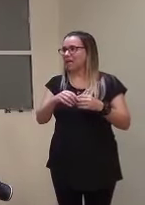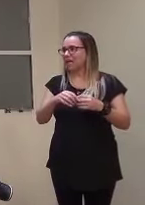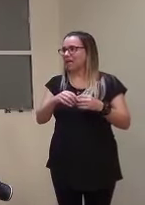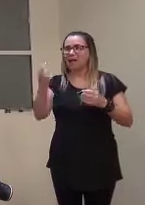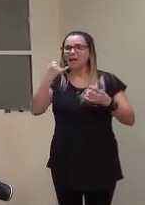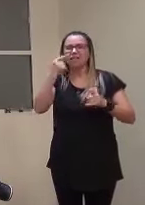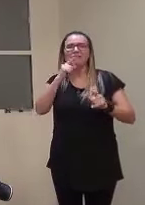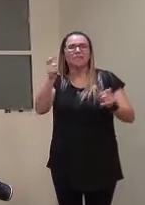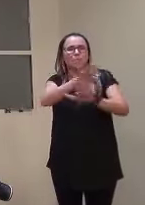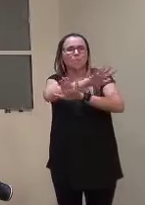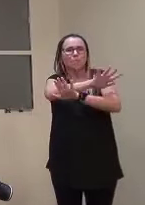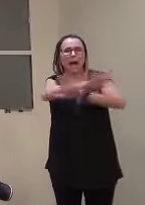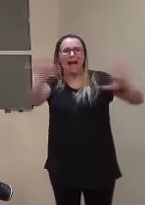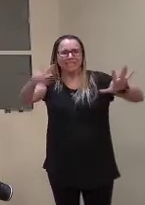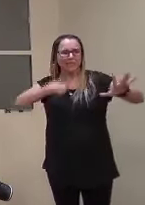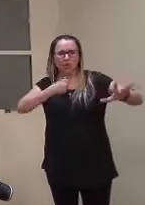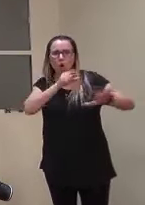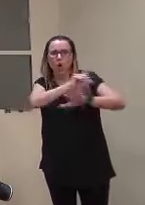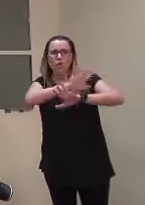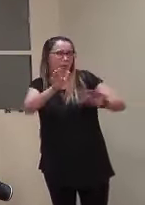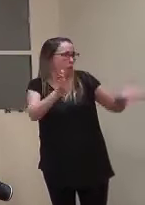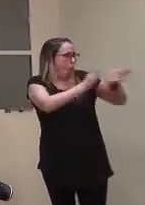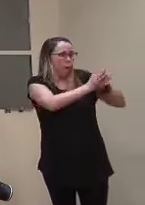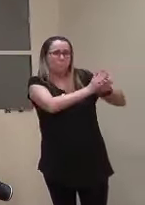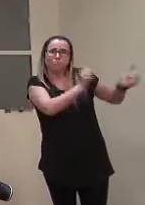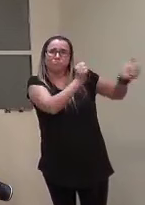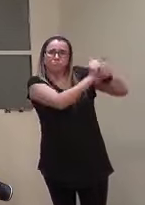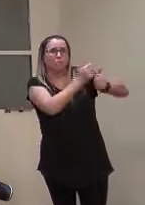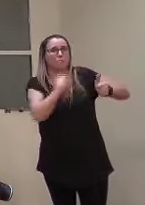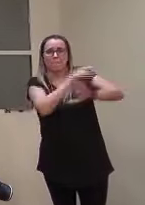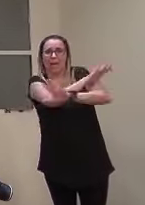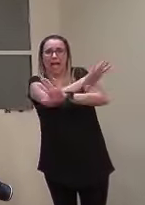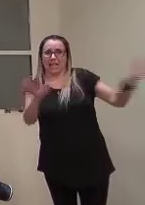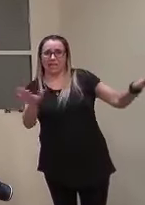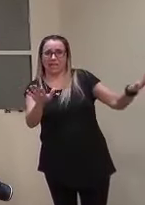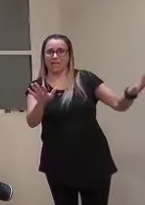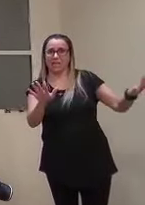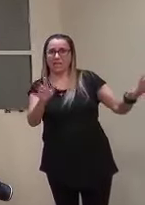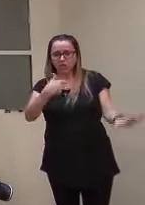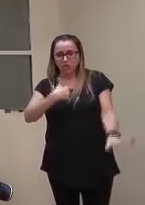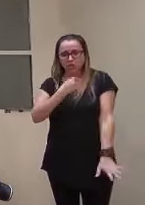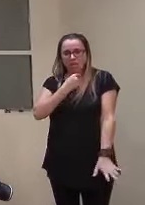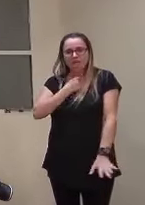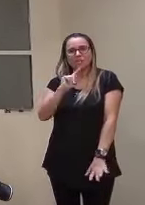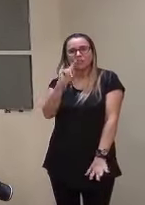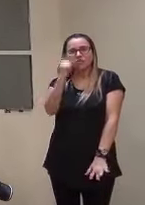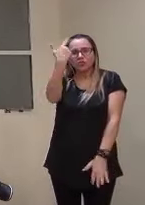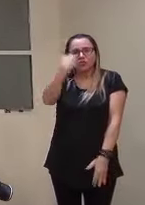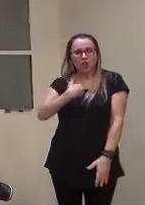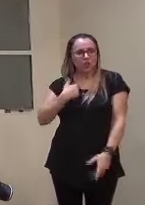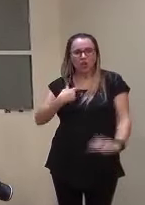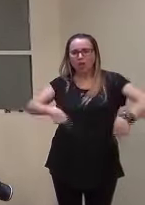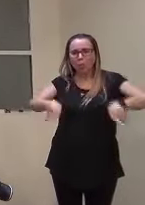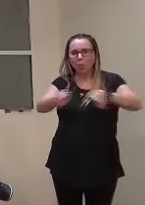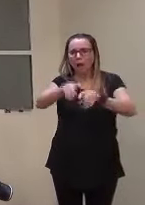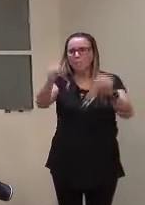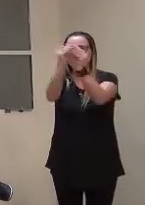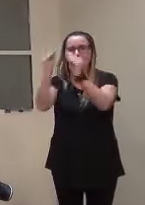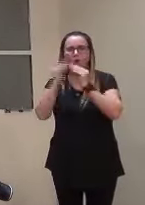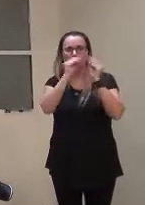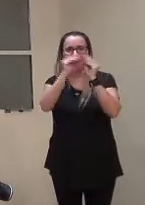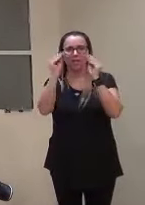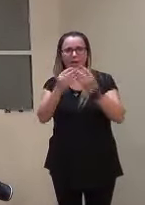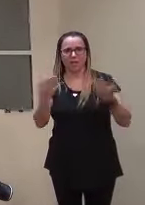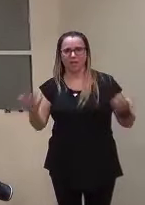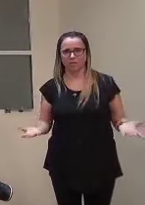papá no quiero más a cecilia es decir él quería ser como uno más adentro del habla como